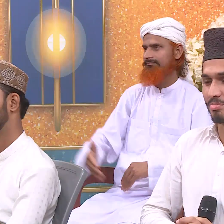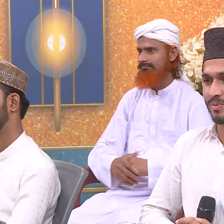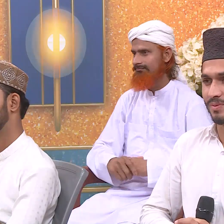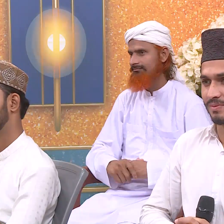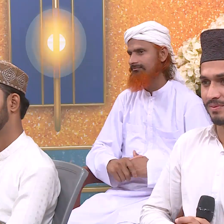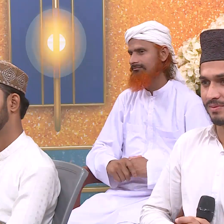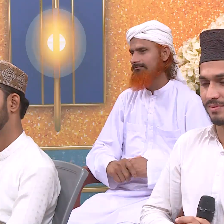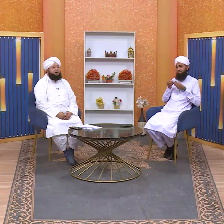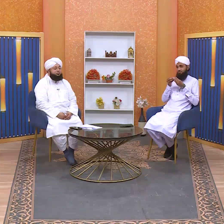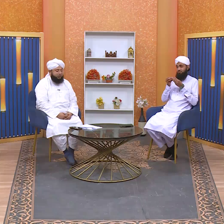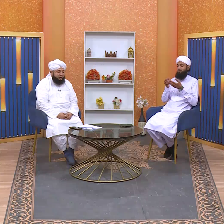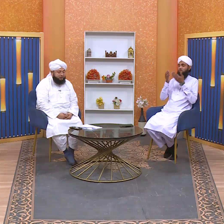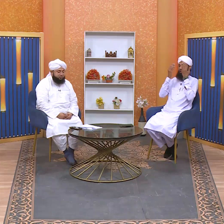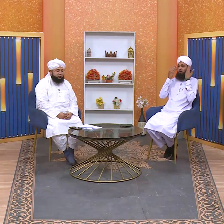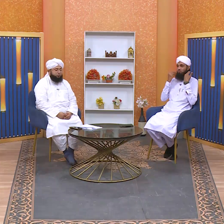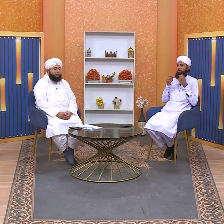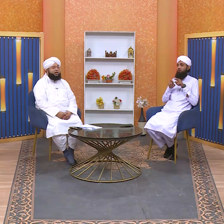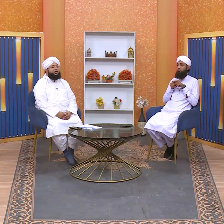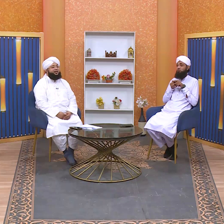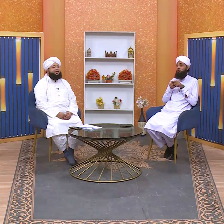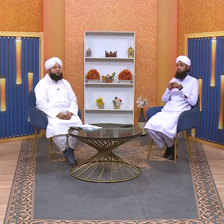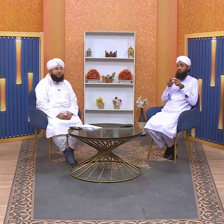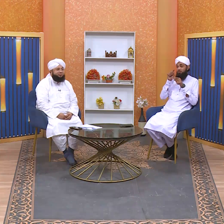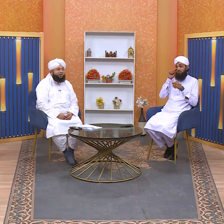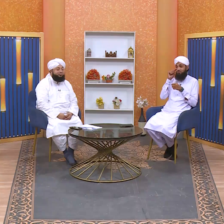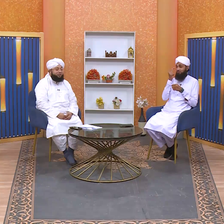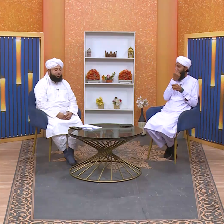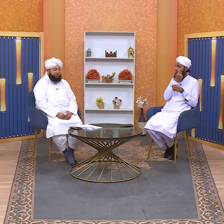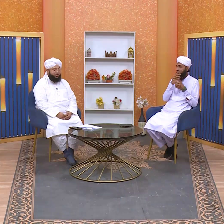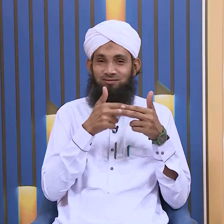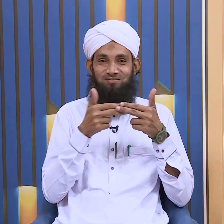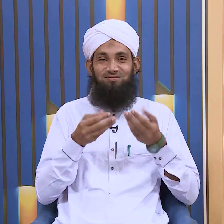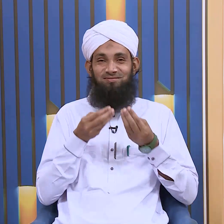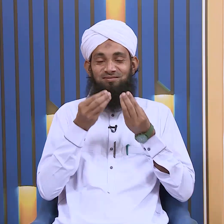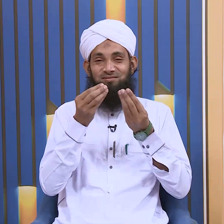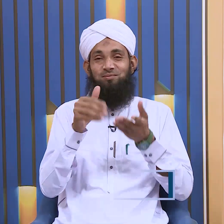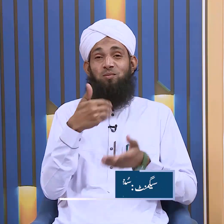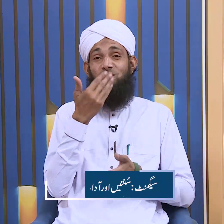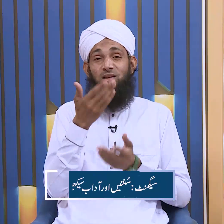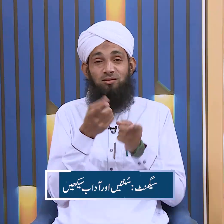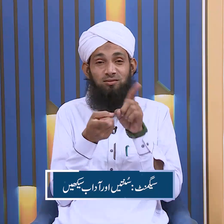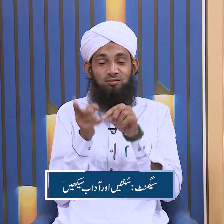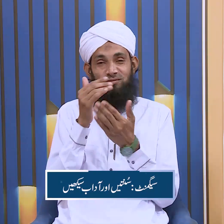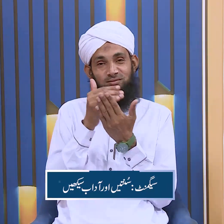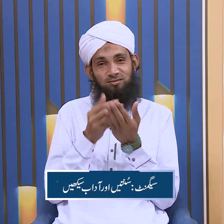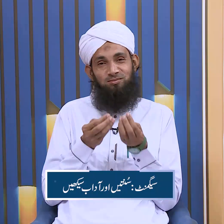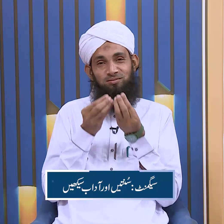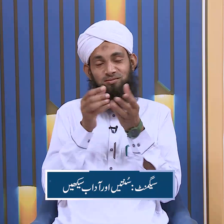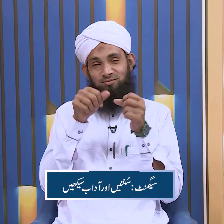نے الحمدللہ عز و جل سرما لگانے کی سنت بھی ہم نے سنی اور کس طرح لگانا چاہیے ہم نے وہ بھی سنا. تو